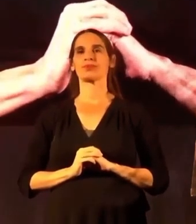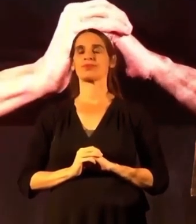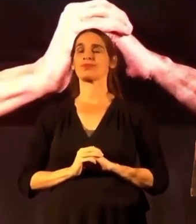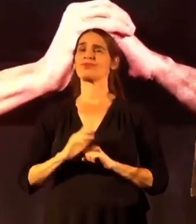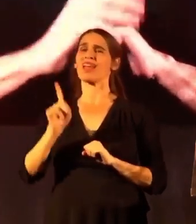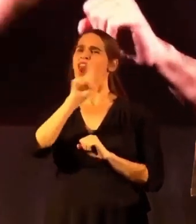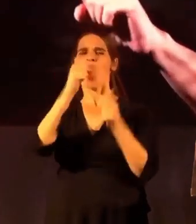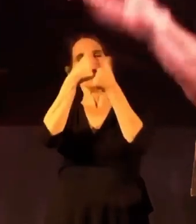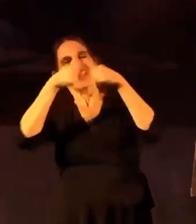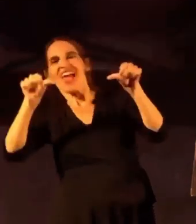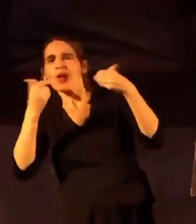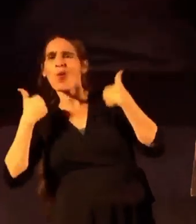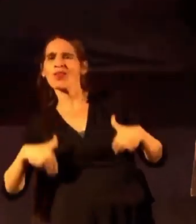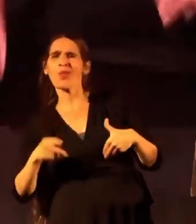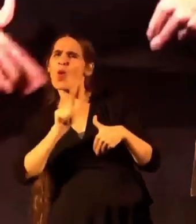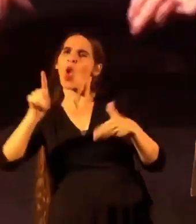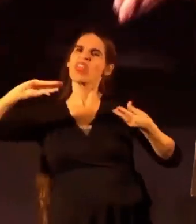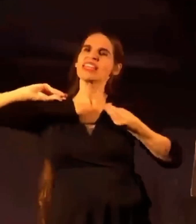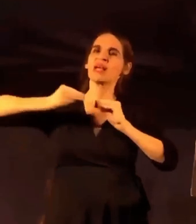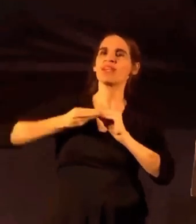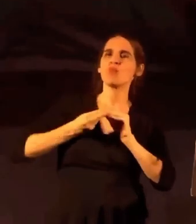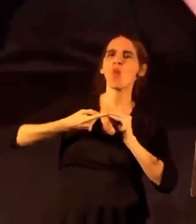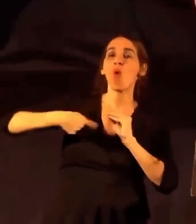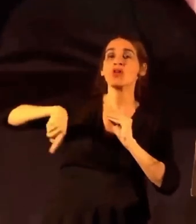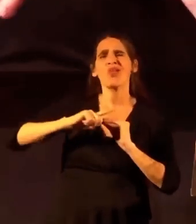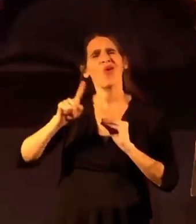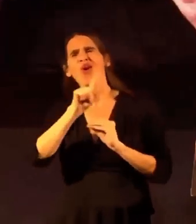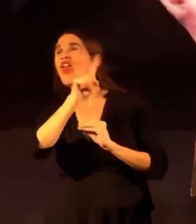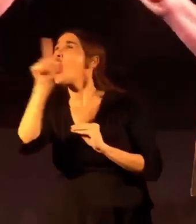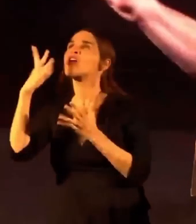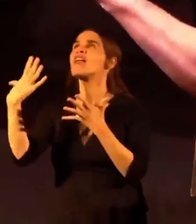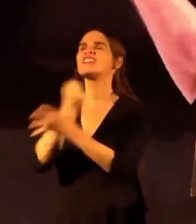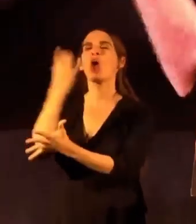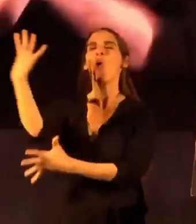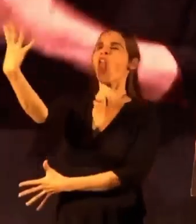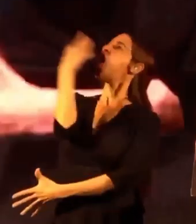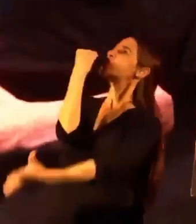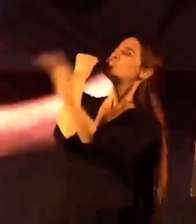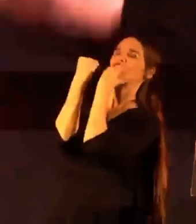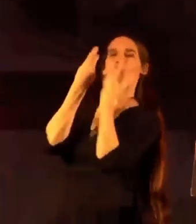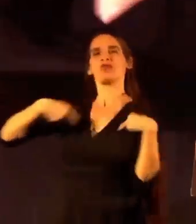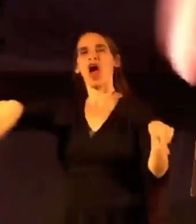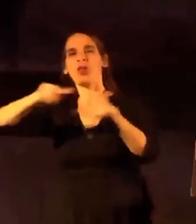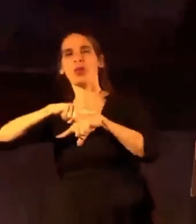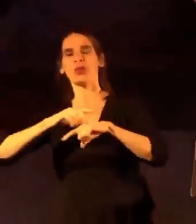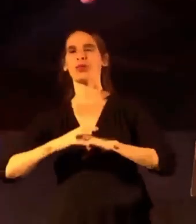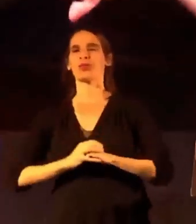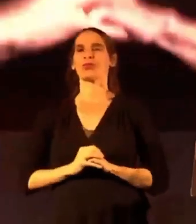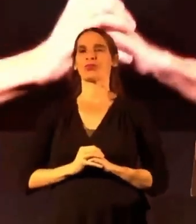לא תתייגו אותנו, לא תצמצמו אותנו, ולא תצליחו להשתיק אותנו.